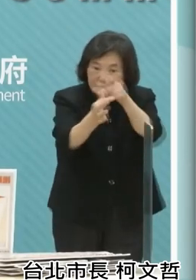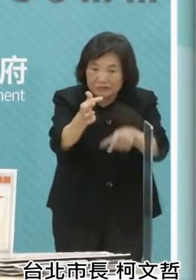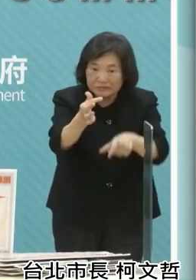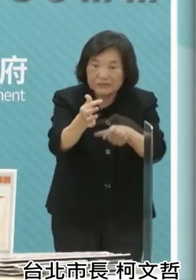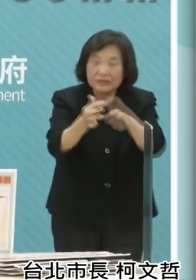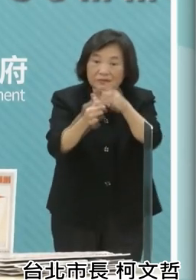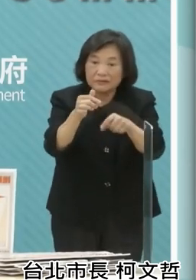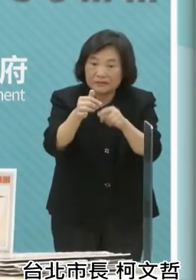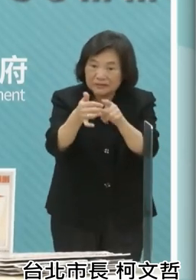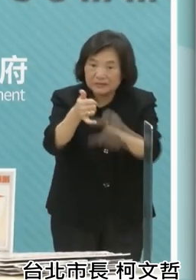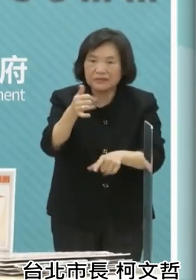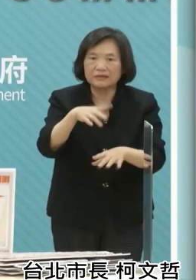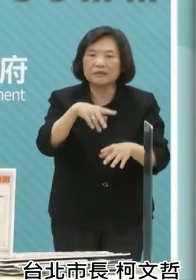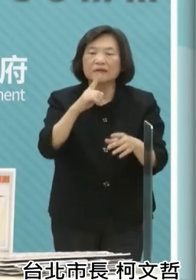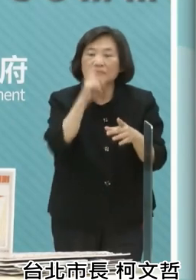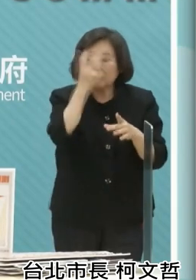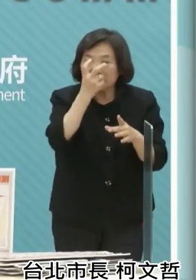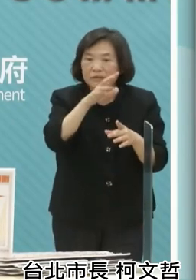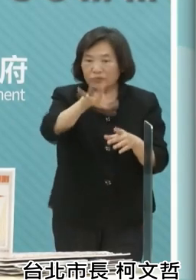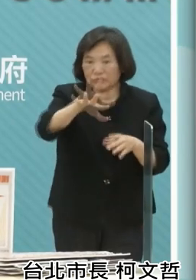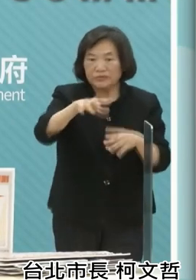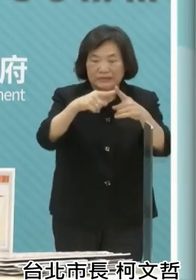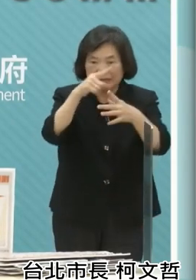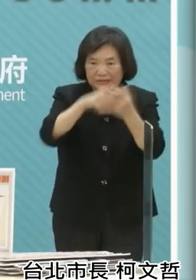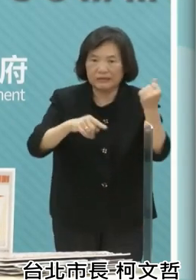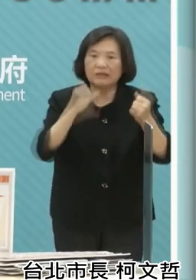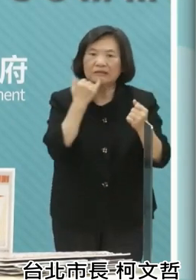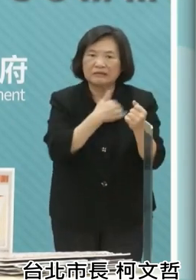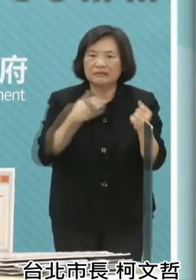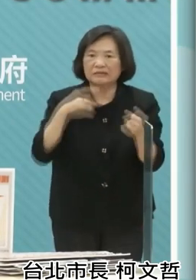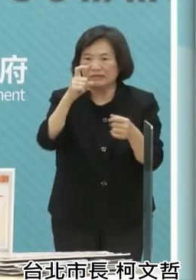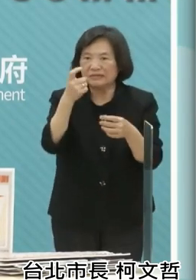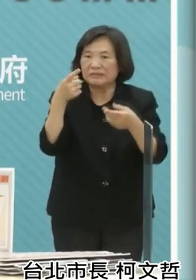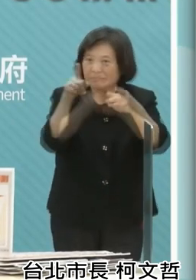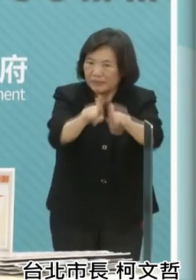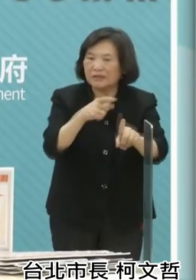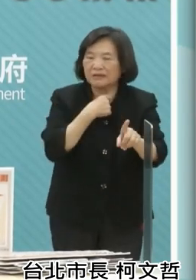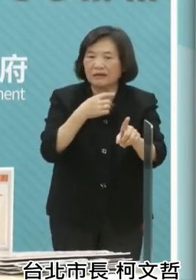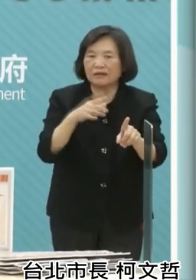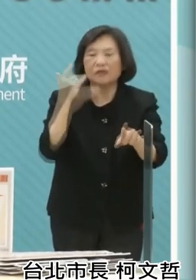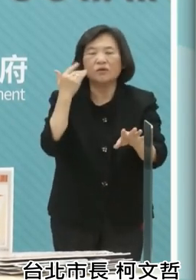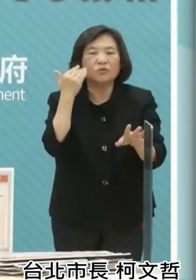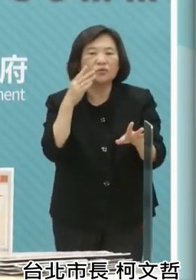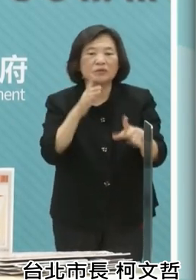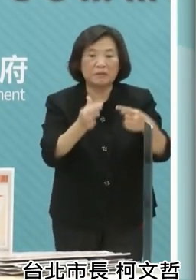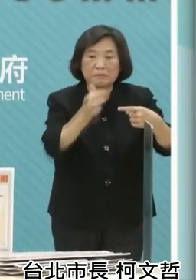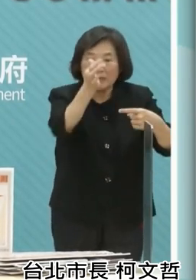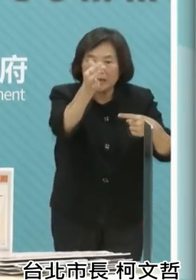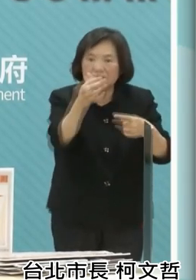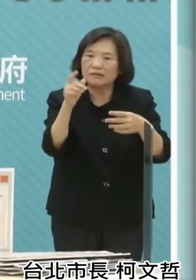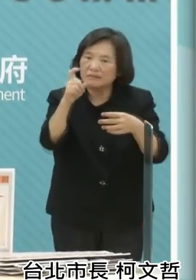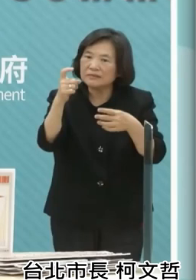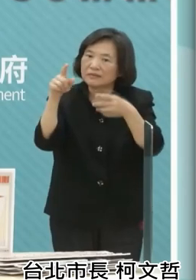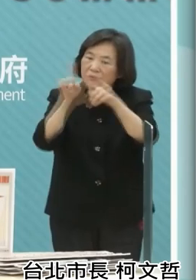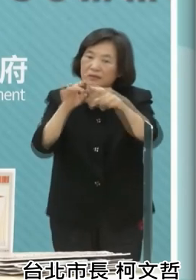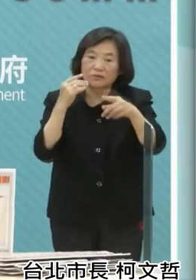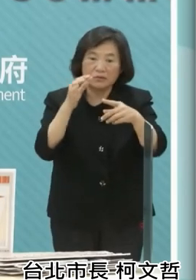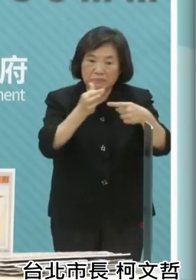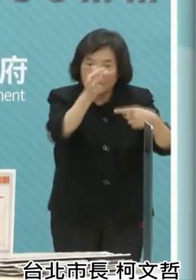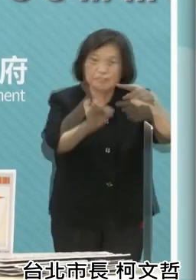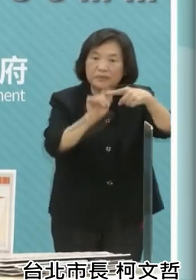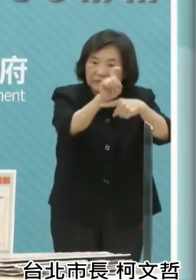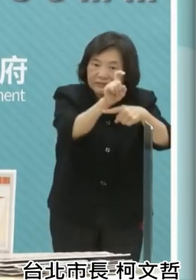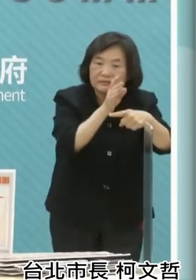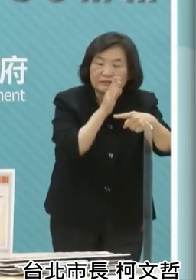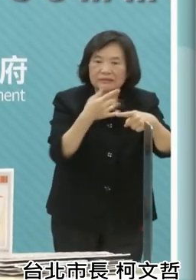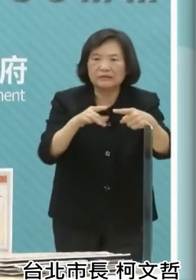性，你大概要做多少？可能要做10倍。如果假设那阳性率是 10% 的，那就表示我一